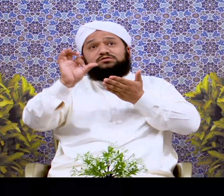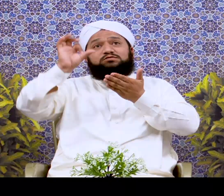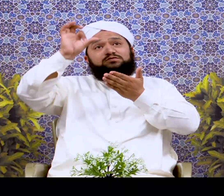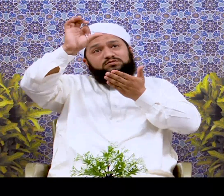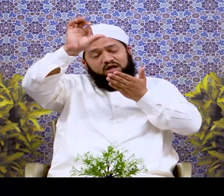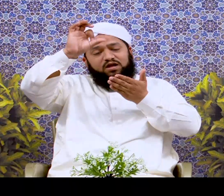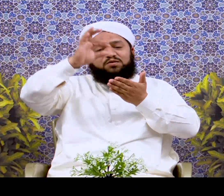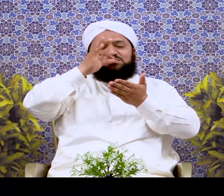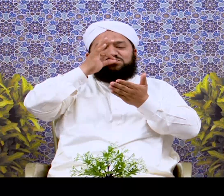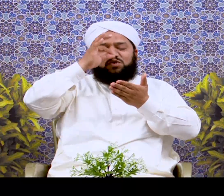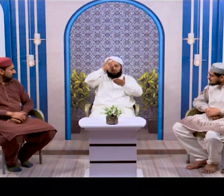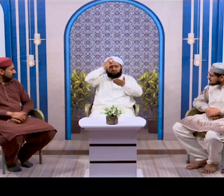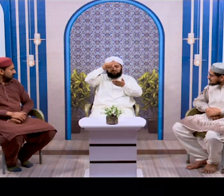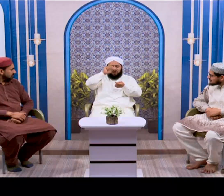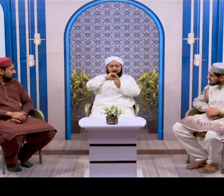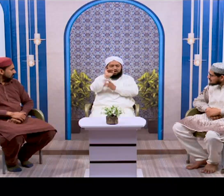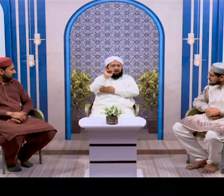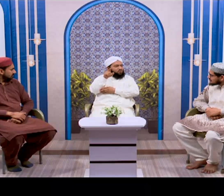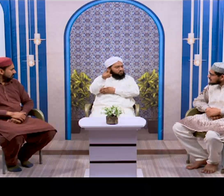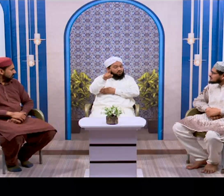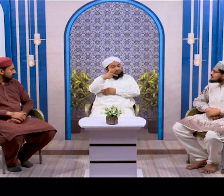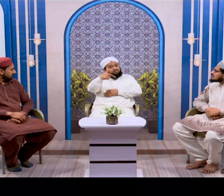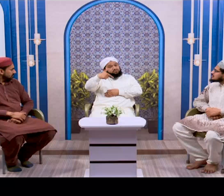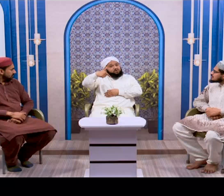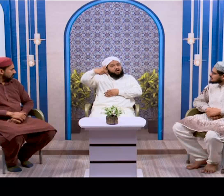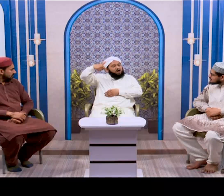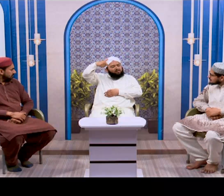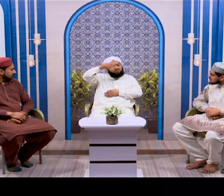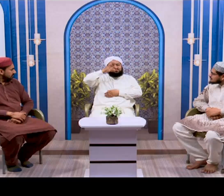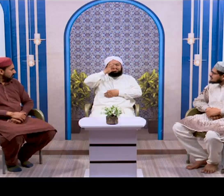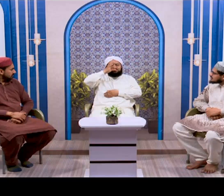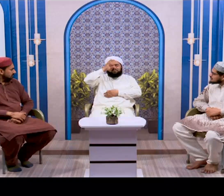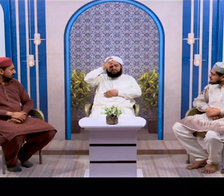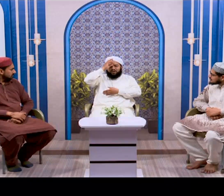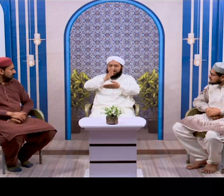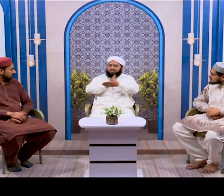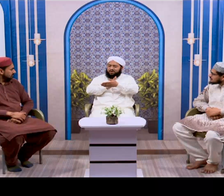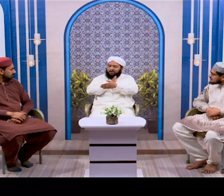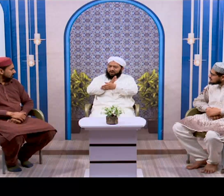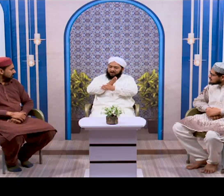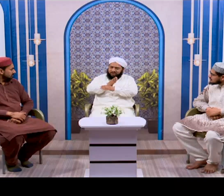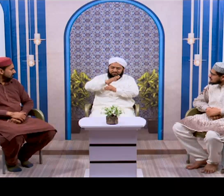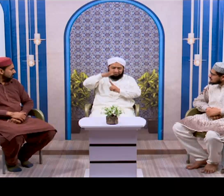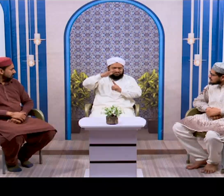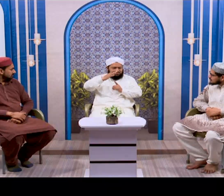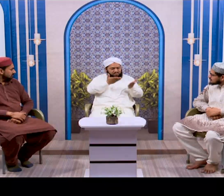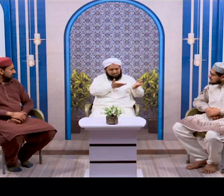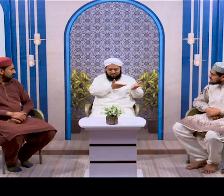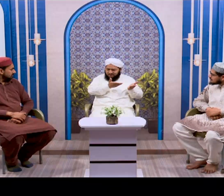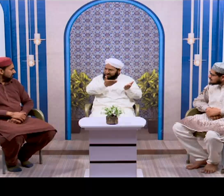موسیٰ علیہ السلام، اور ساتویں آسمان پر حضرت ابراہیم علیہ السلام نے استقبال کیا، زیارت سے مشرف